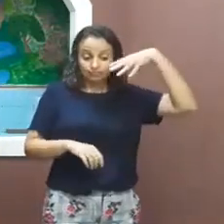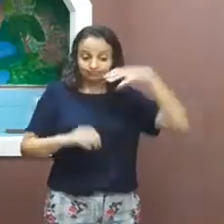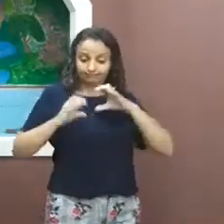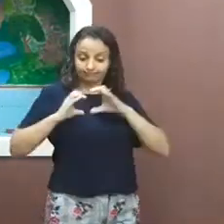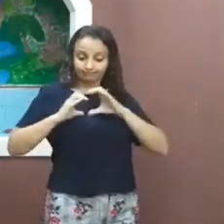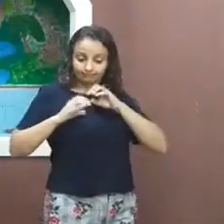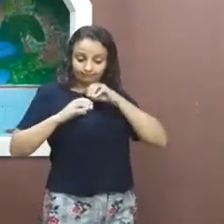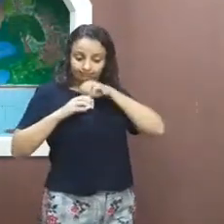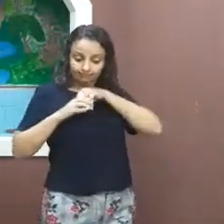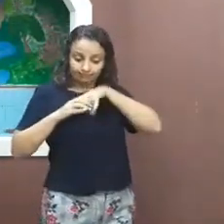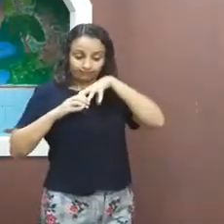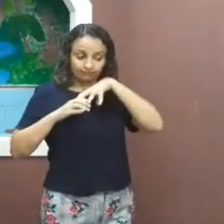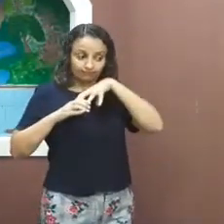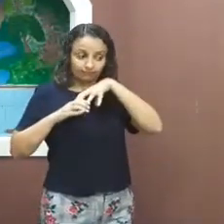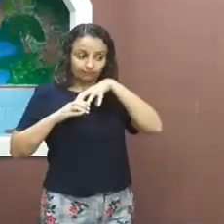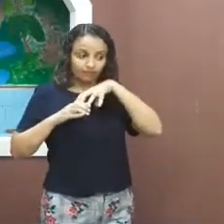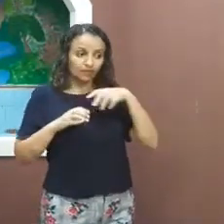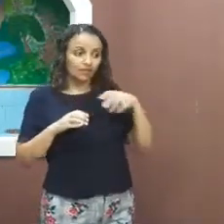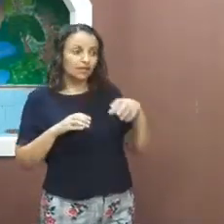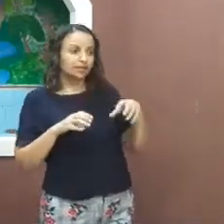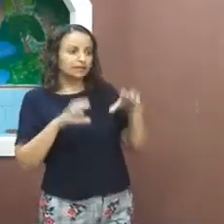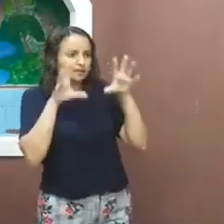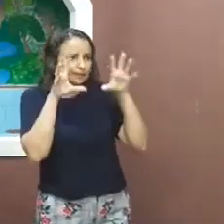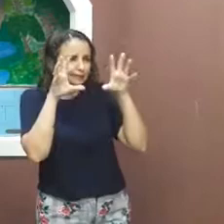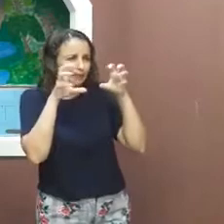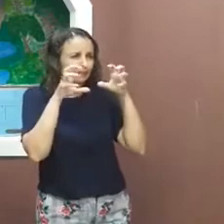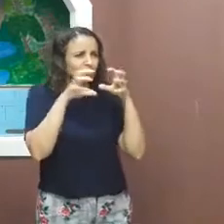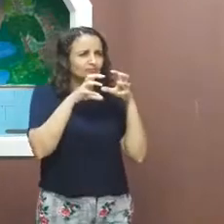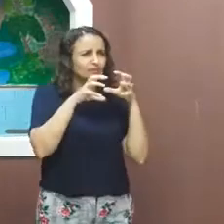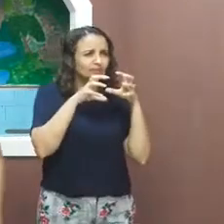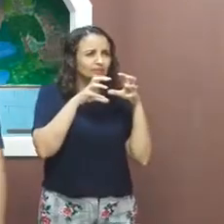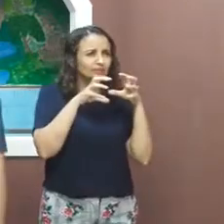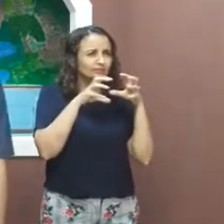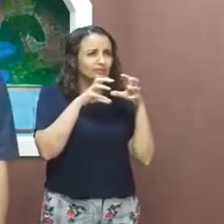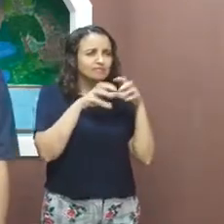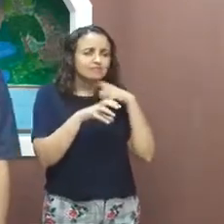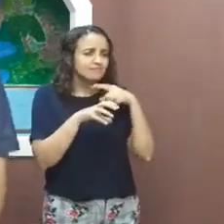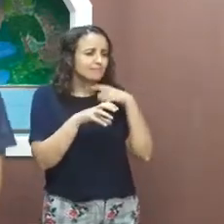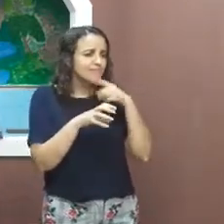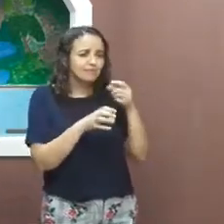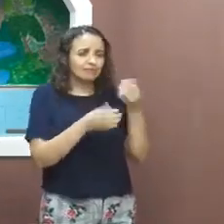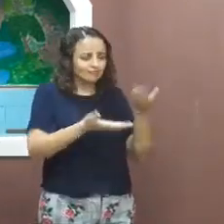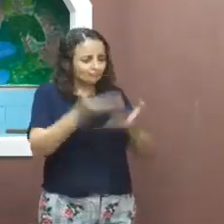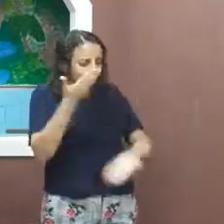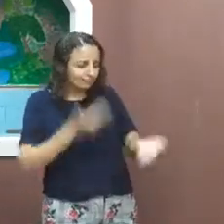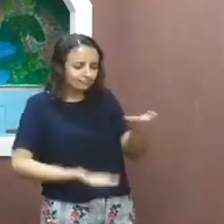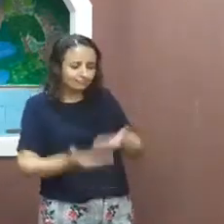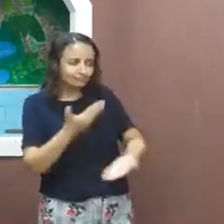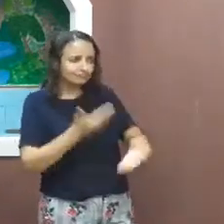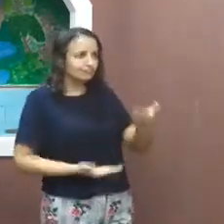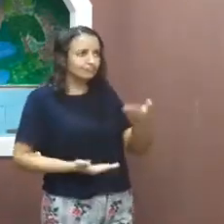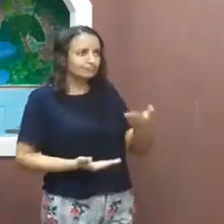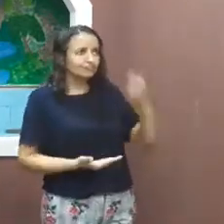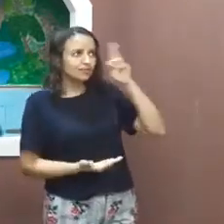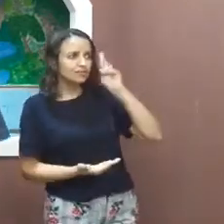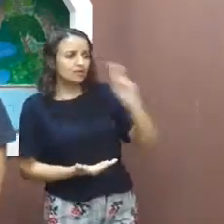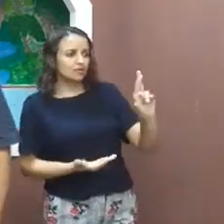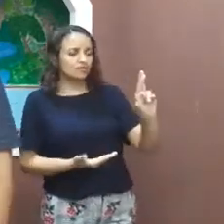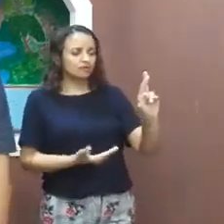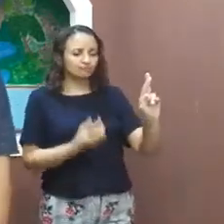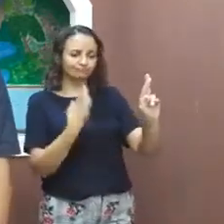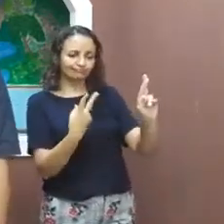são trevas, que tremendas trevas são. Ninguém pode servir a dois senhores, pois odiará um e amarás a